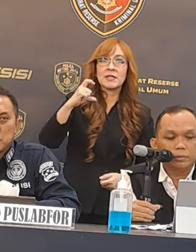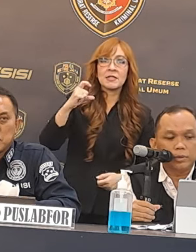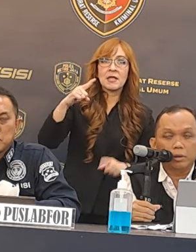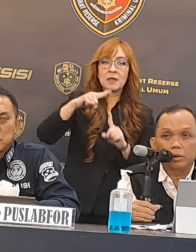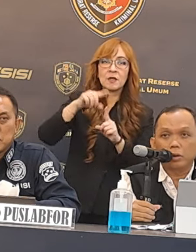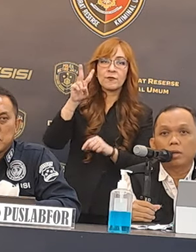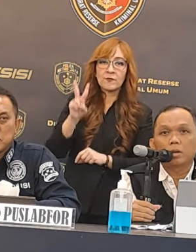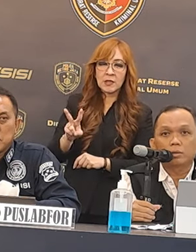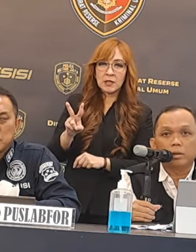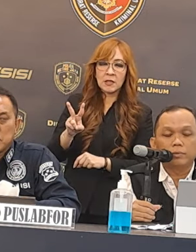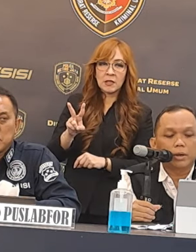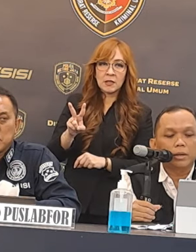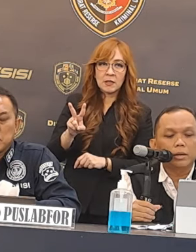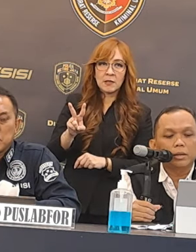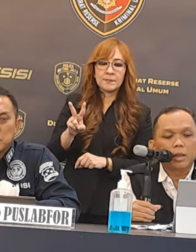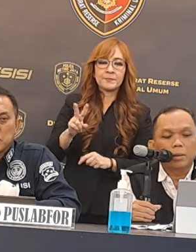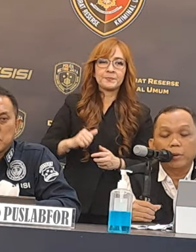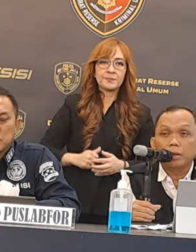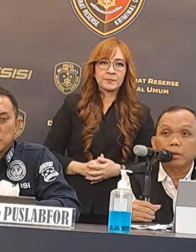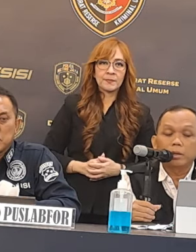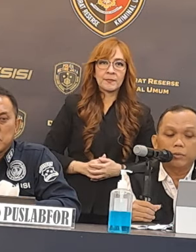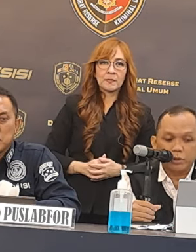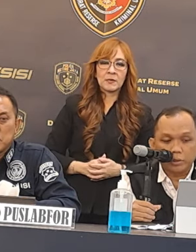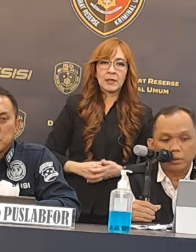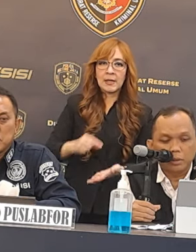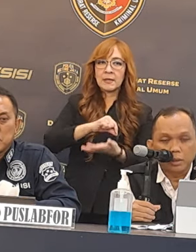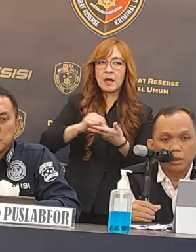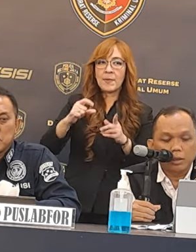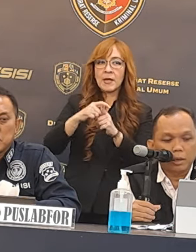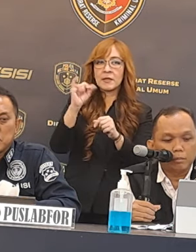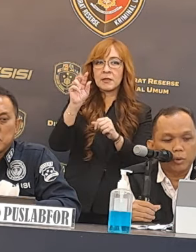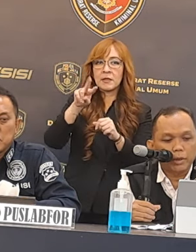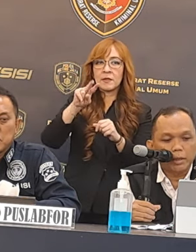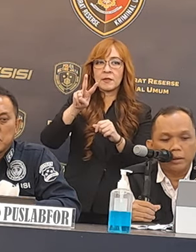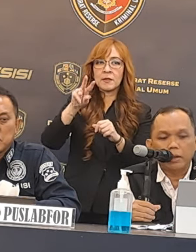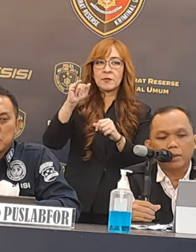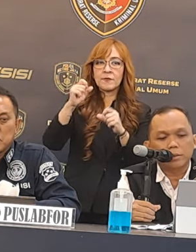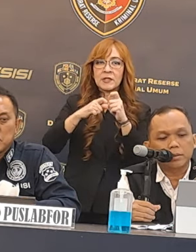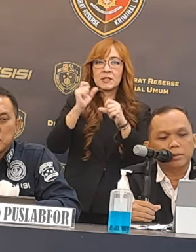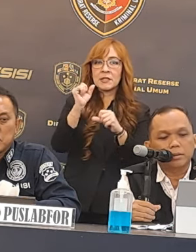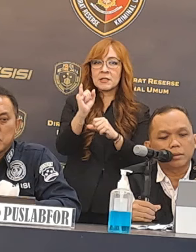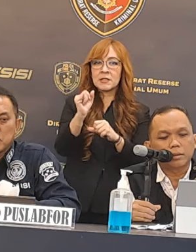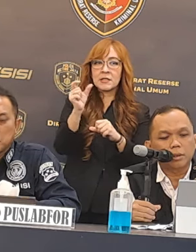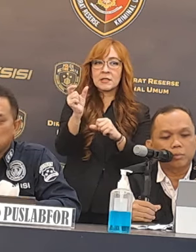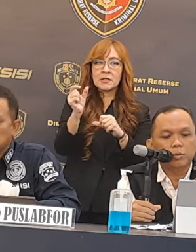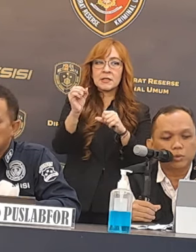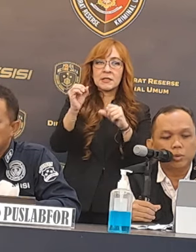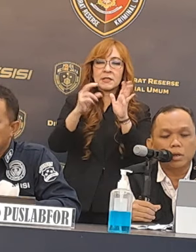artinya Digital Video Recorder atau NVR, merek Hikvision, dengan model